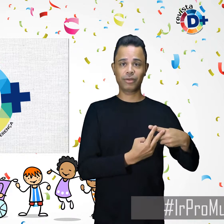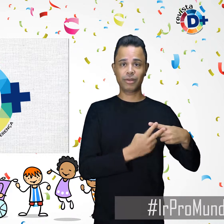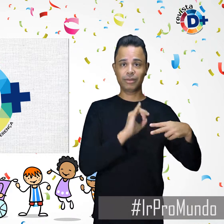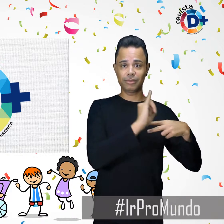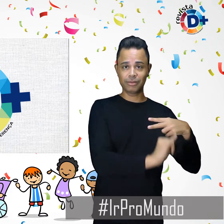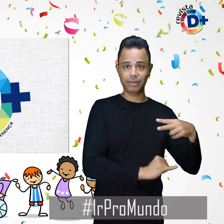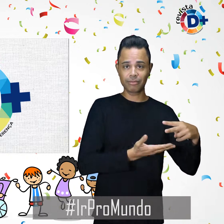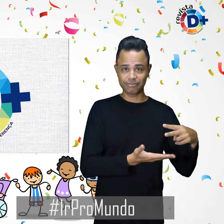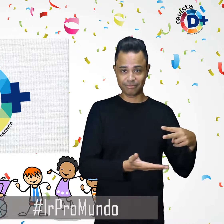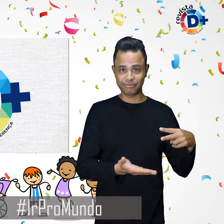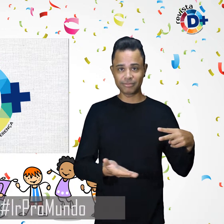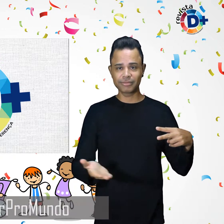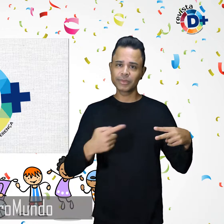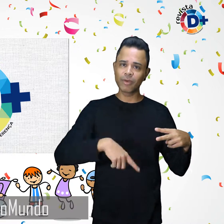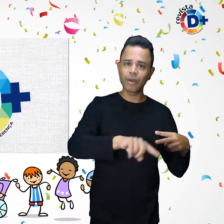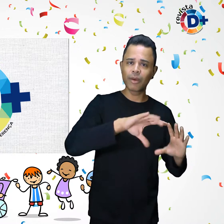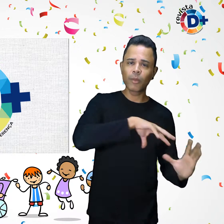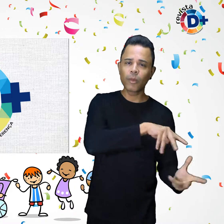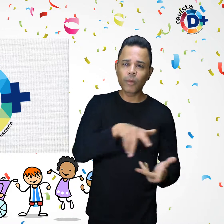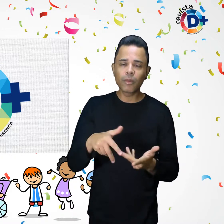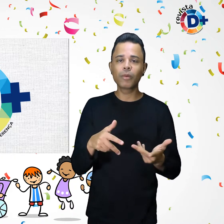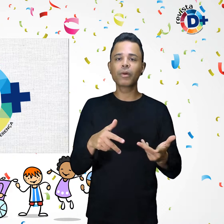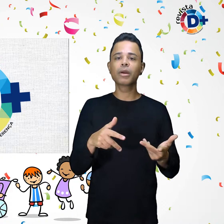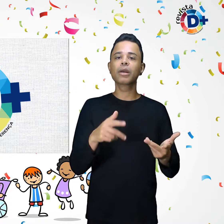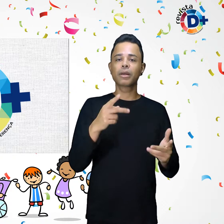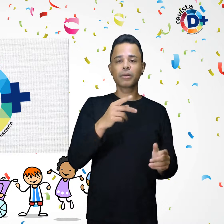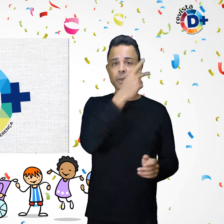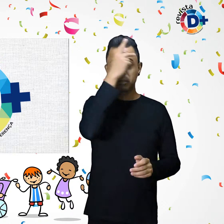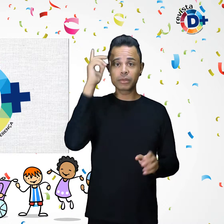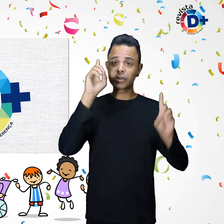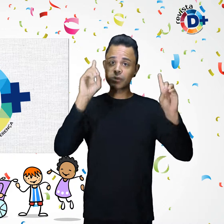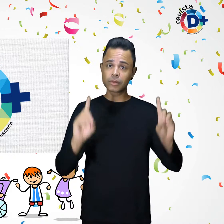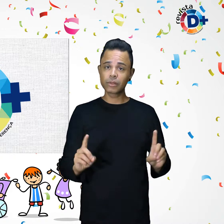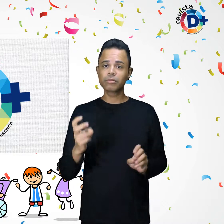#IrProMundo, conscientizando a autonomia das pessoas com deficiência intelectual.